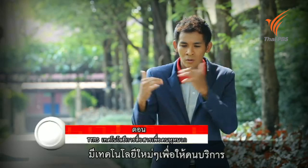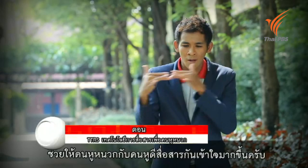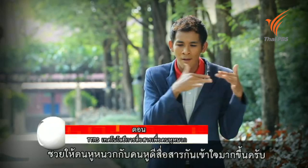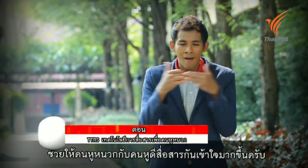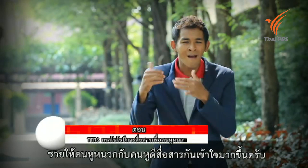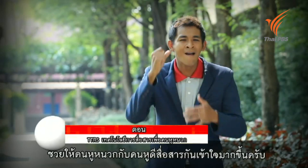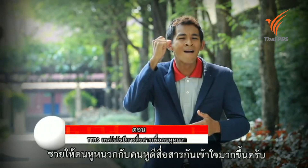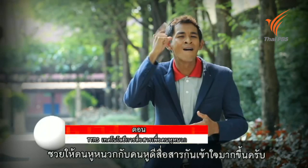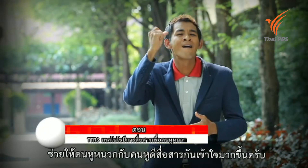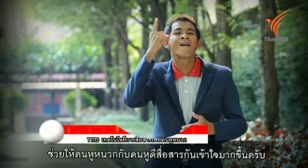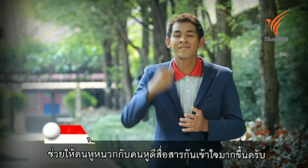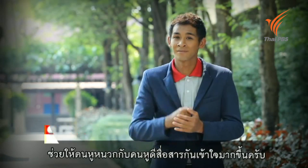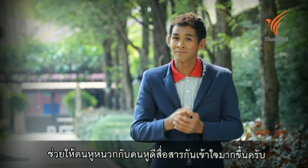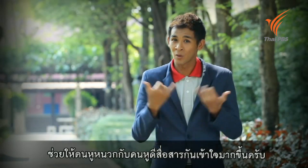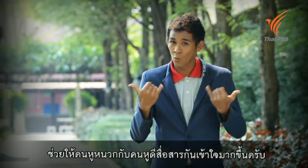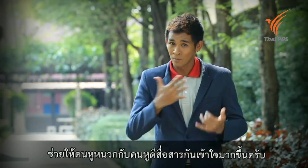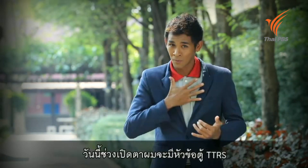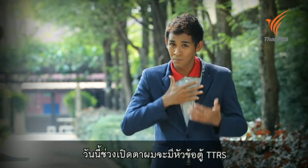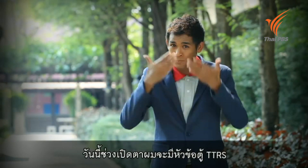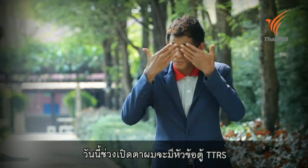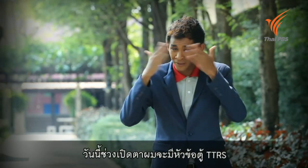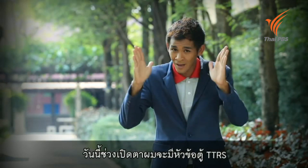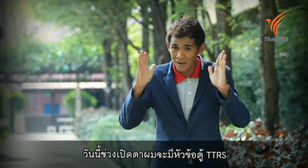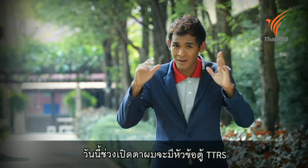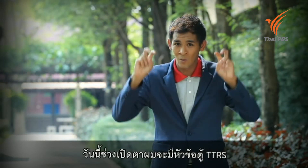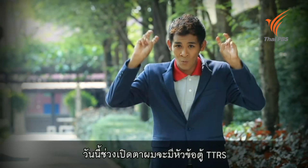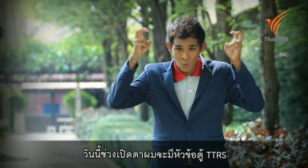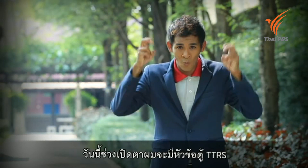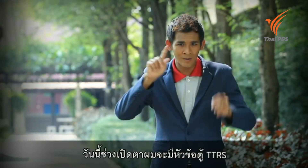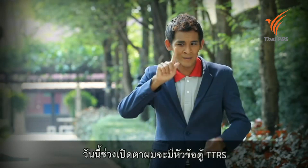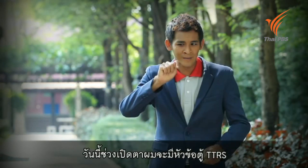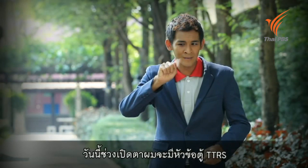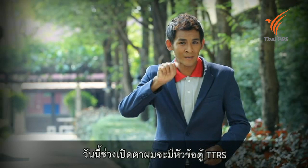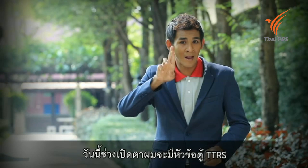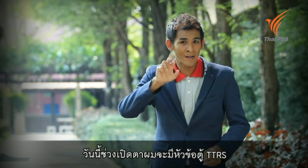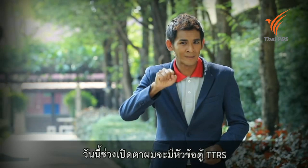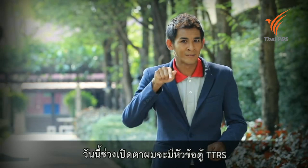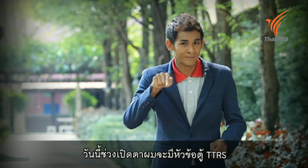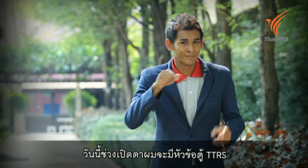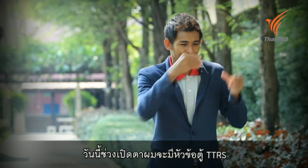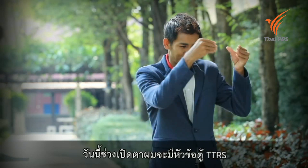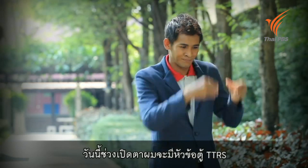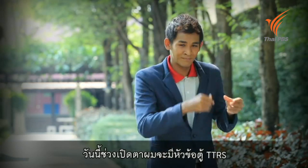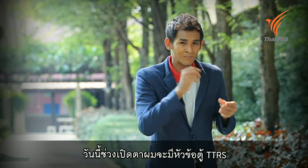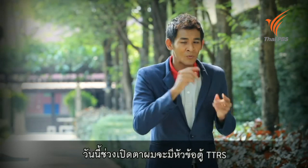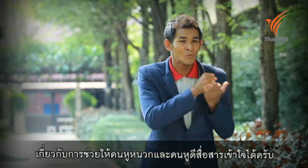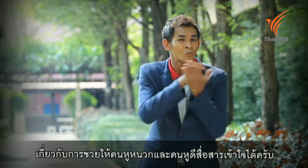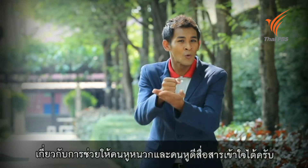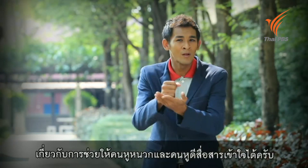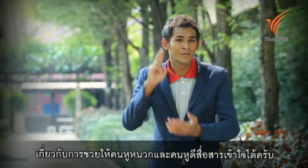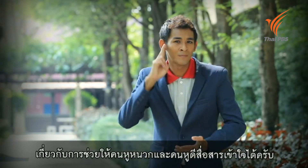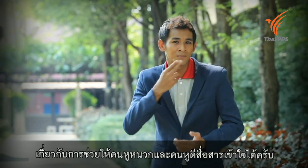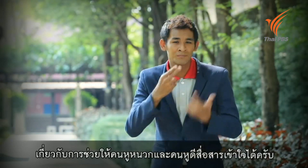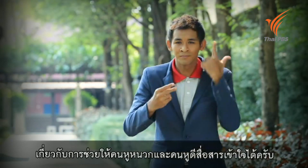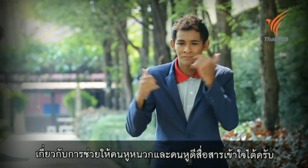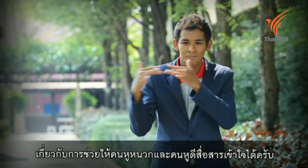ช่วยให้คนหูหนวกและคนหูดีสื่อสารกันได้เข้าใจมากขึ้นครับวันนี้ช่วงเปิดตาผมจะมีหัวข้อตู้ TTRSเกี่ยวกับ